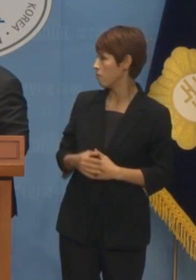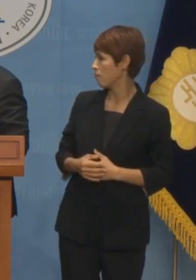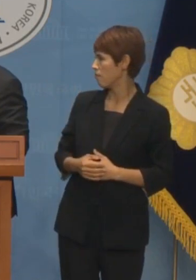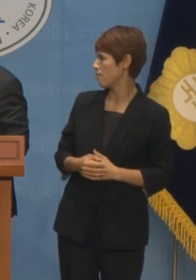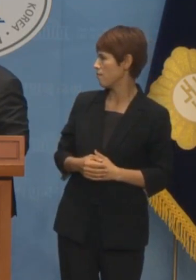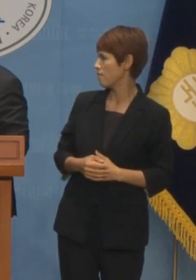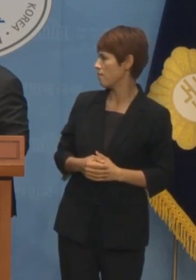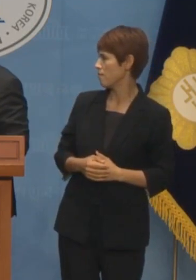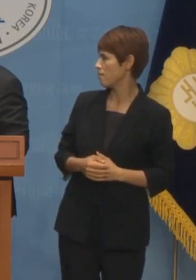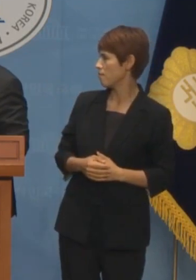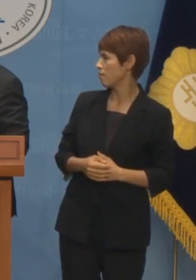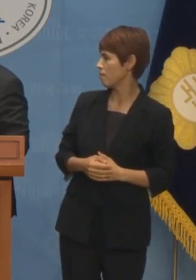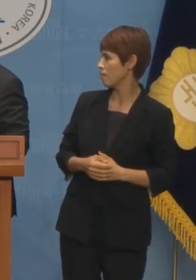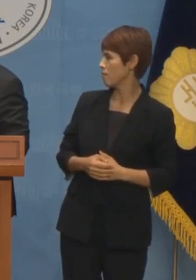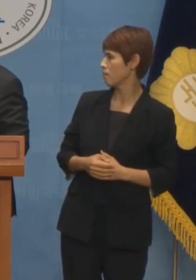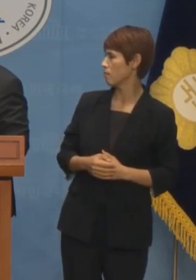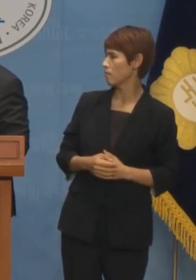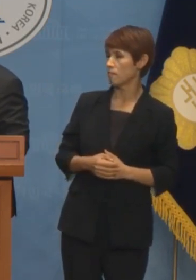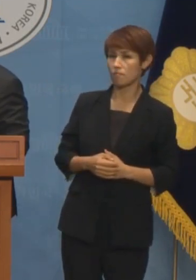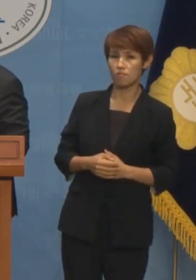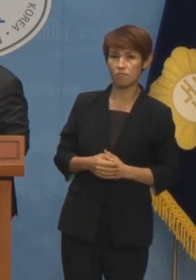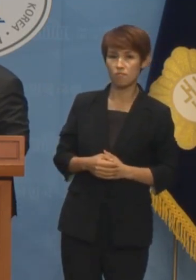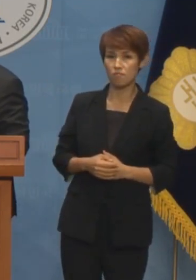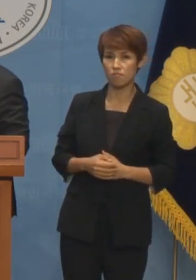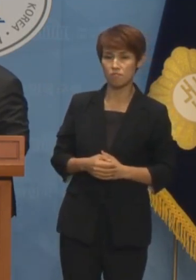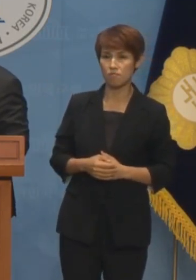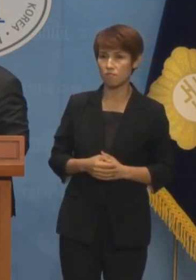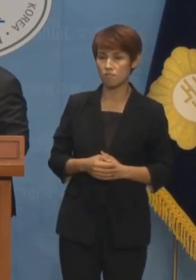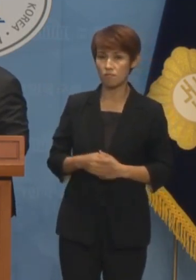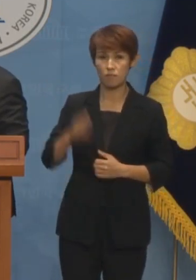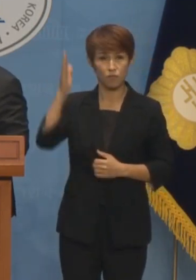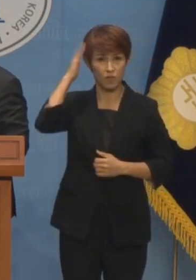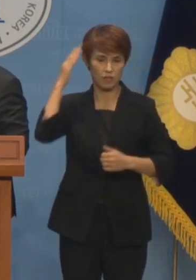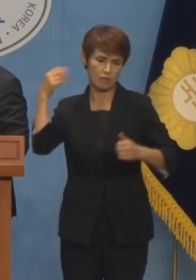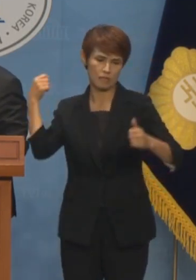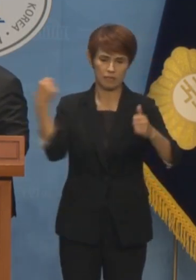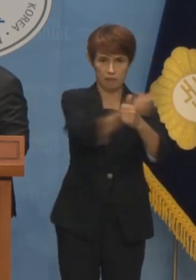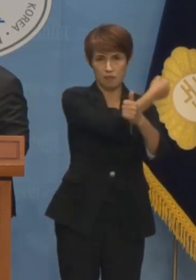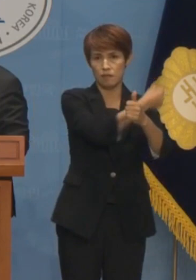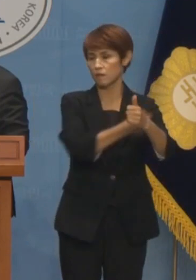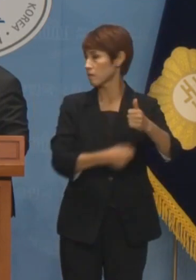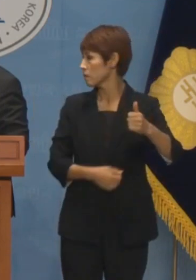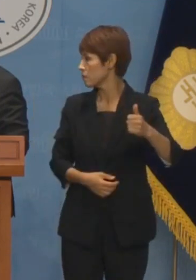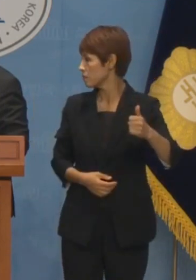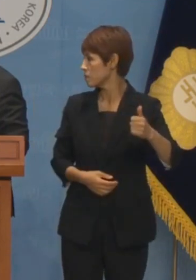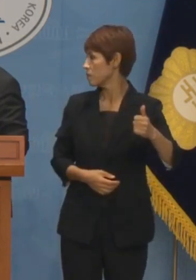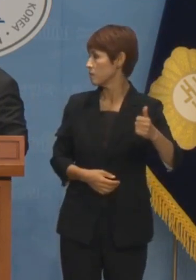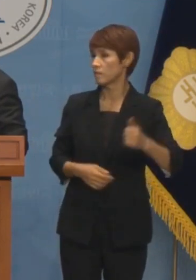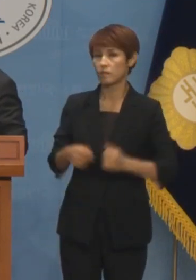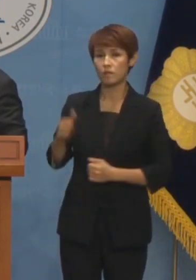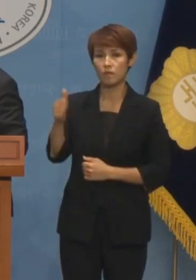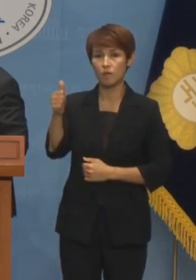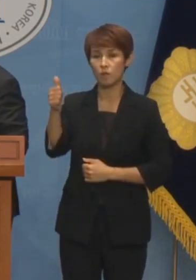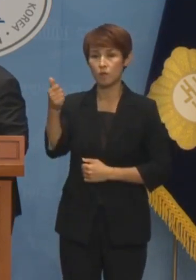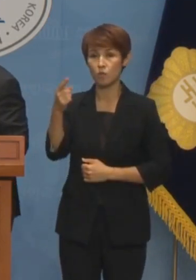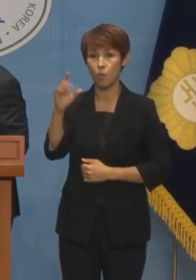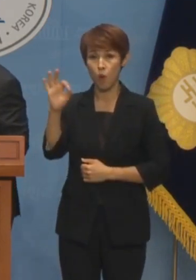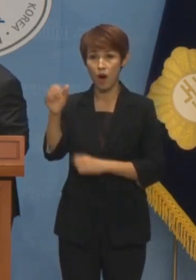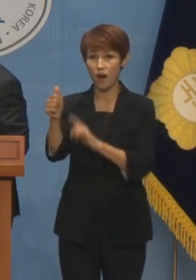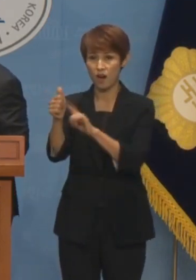보시면 그러자 아무 반응을 안 차 뒤통수를 한 대 더 칩니다. 황 모 씨는 한동훈 지지자입니다.